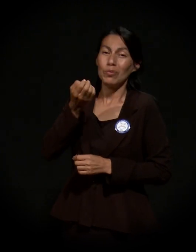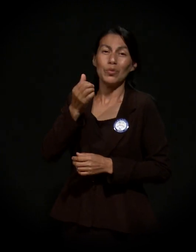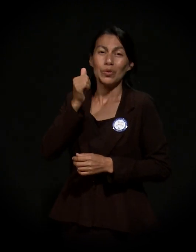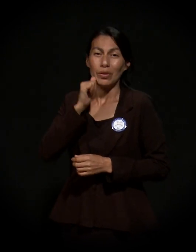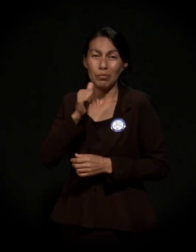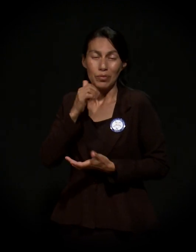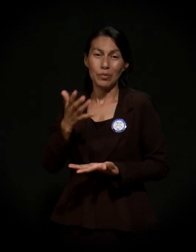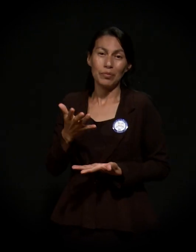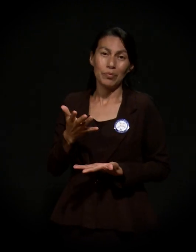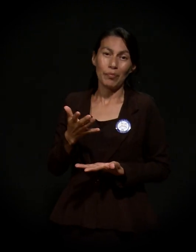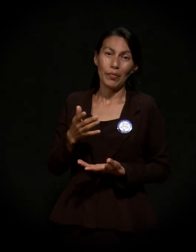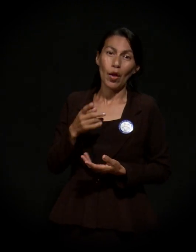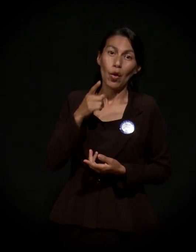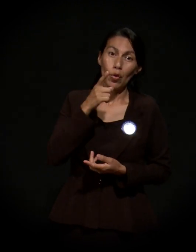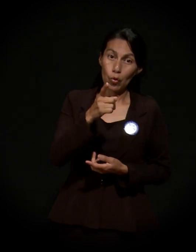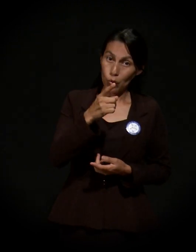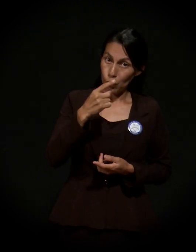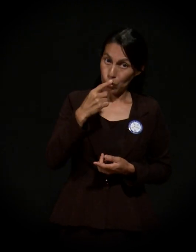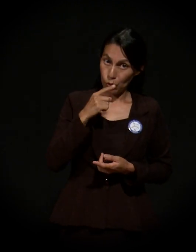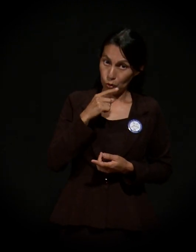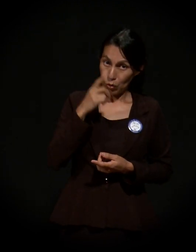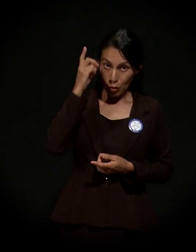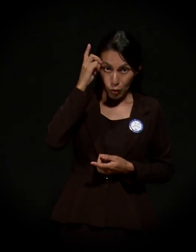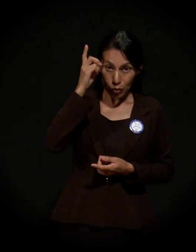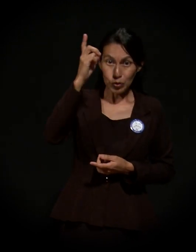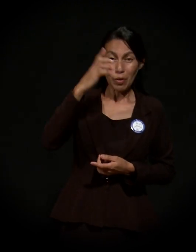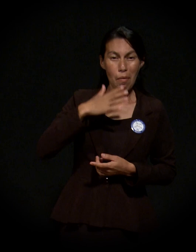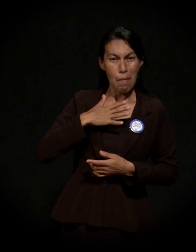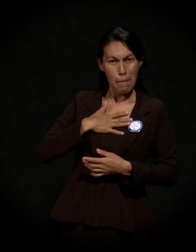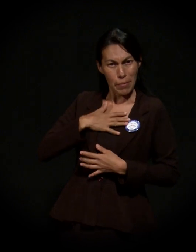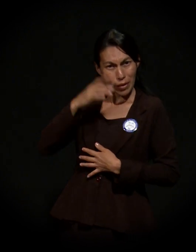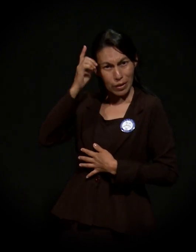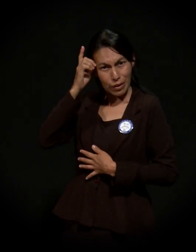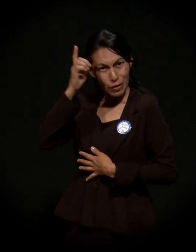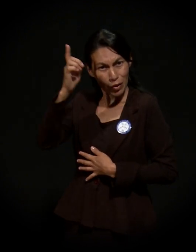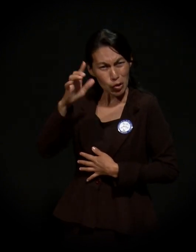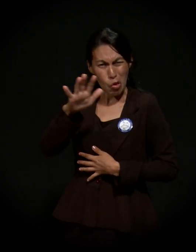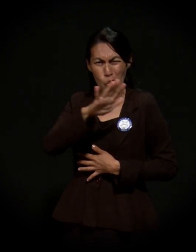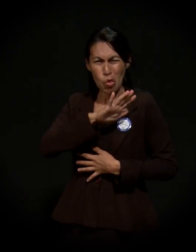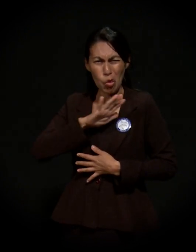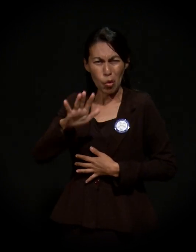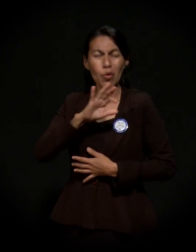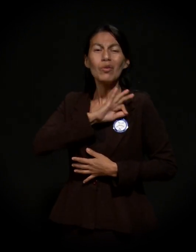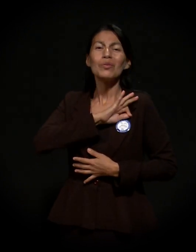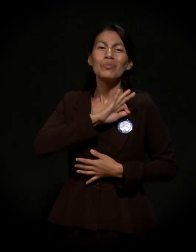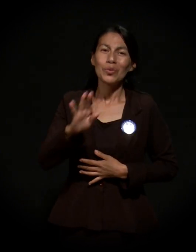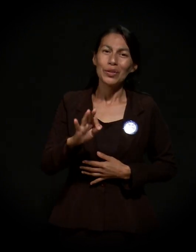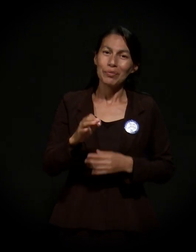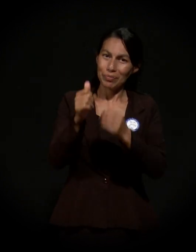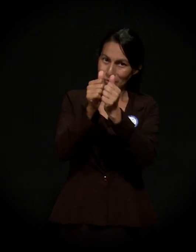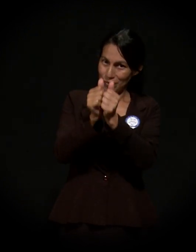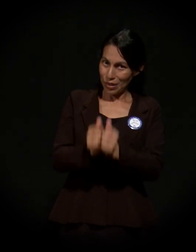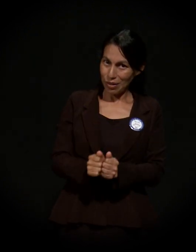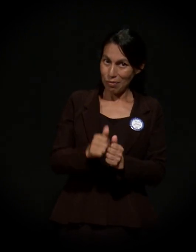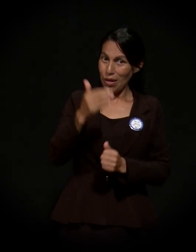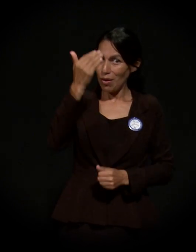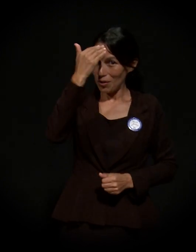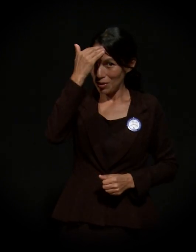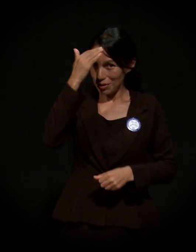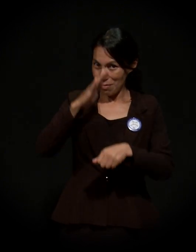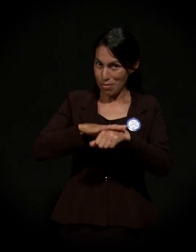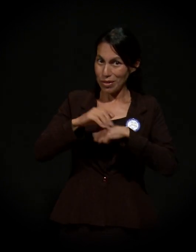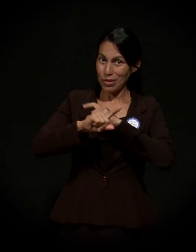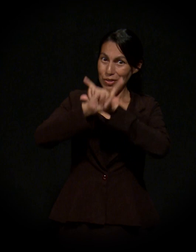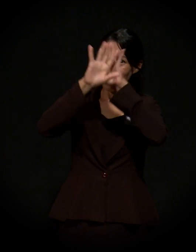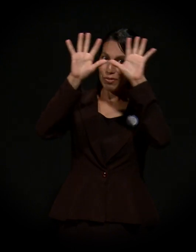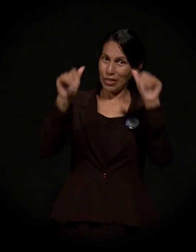lo imposible, tu Dios y mi Dios. Quédate para conocerlo mejor y glorificarle. Bienvenido